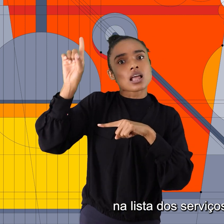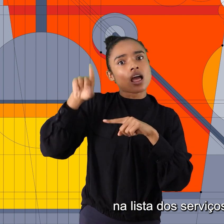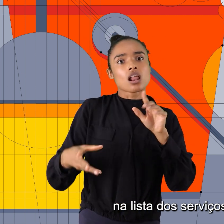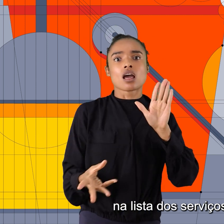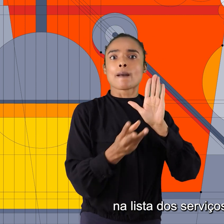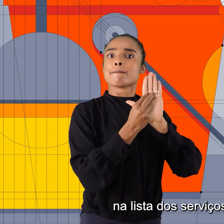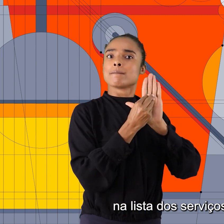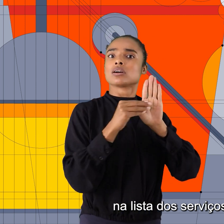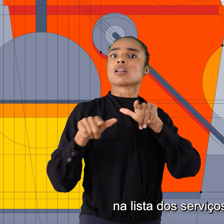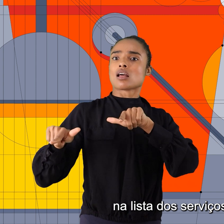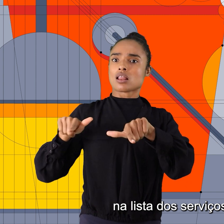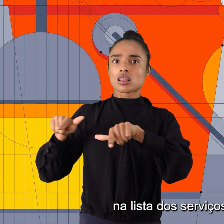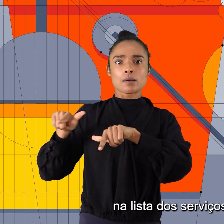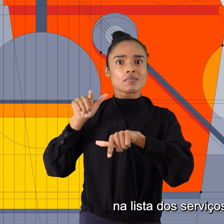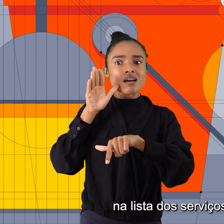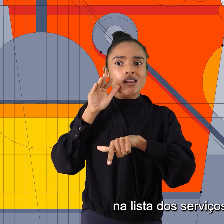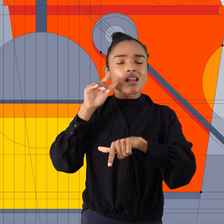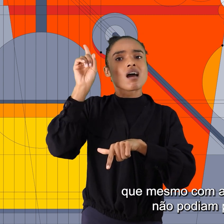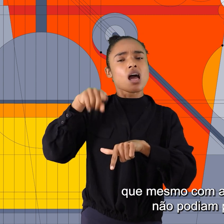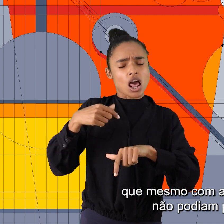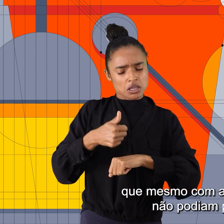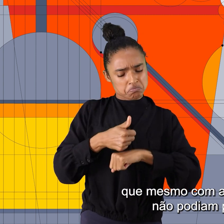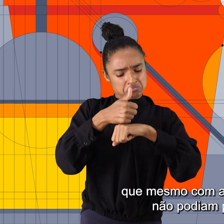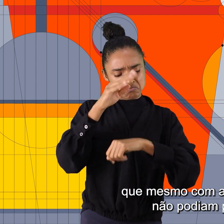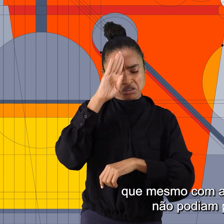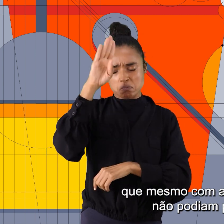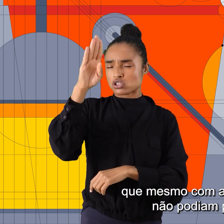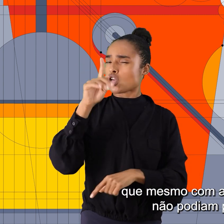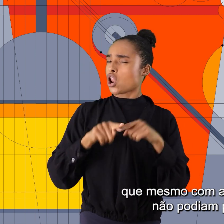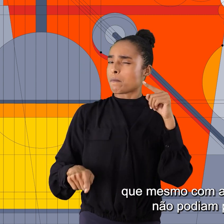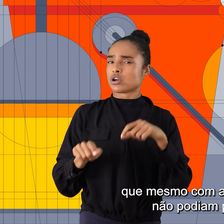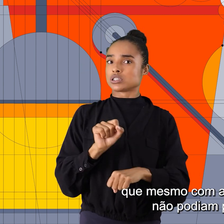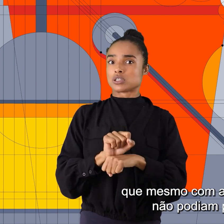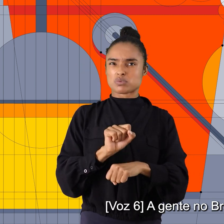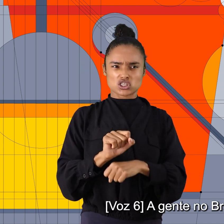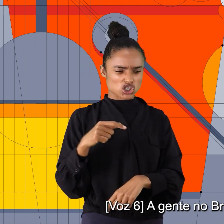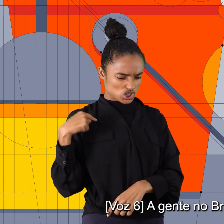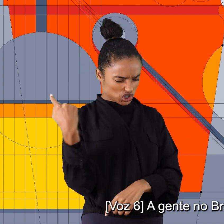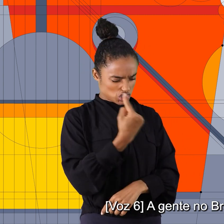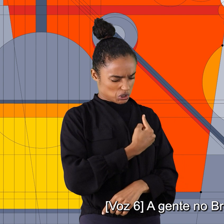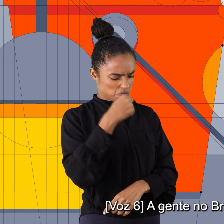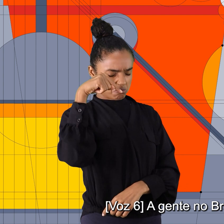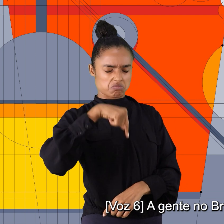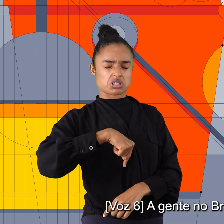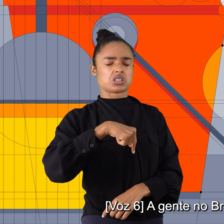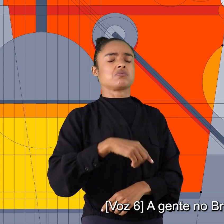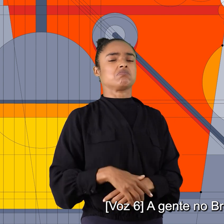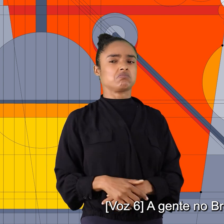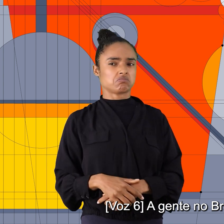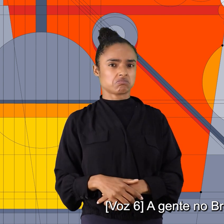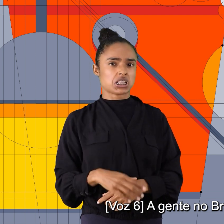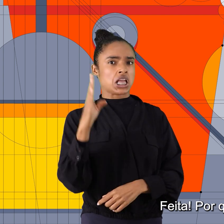doméstico na lista dos serviços essenciais, que mesmo com a pandemia não podiam parar. A gente no Brasil